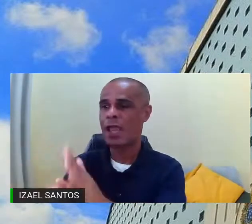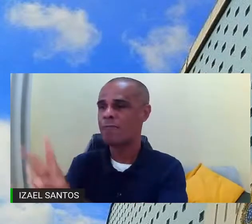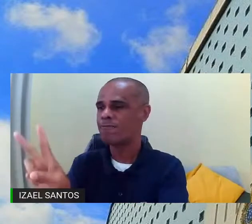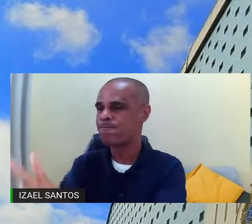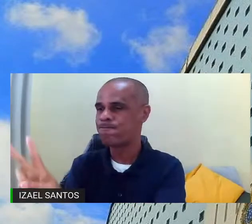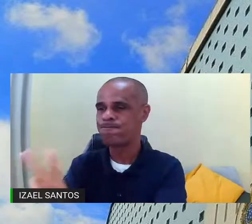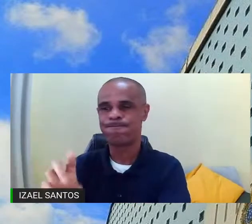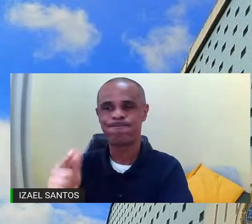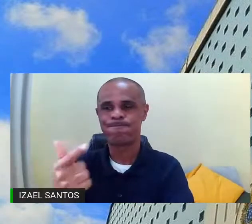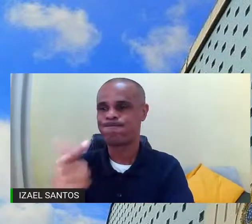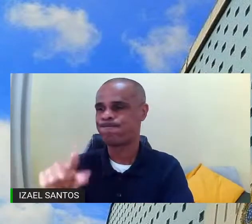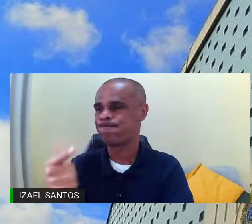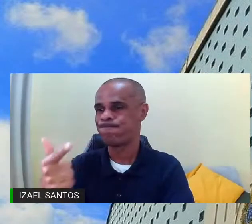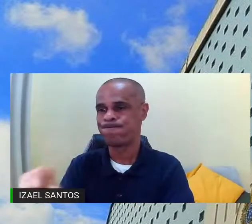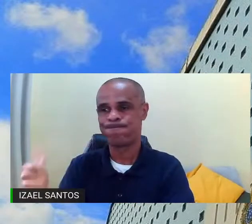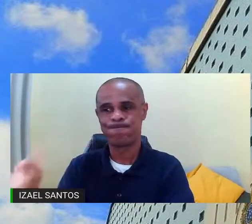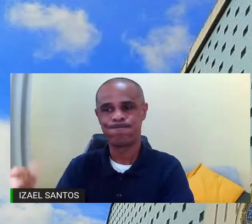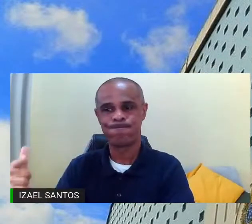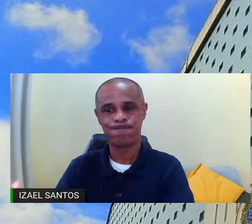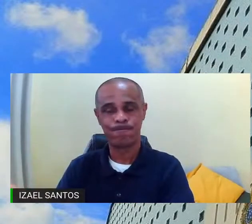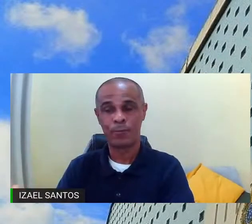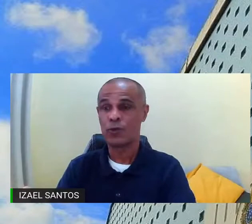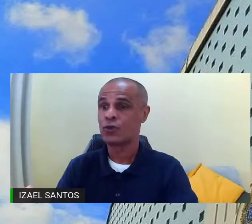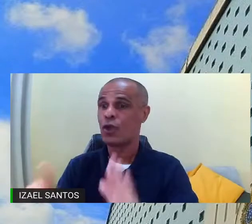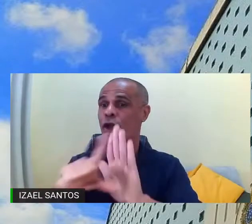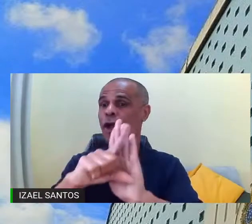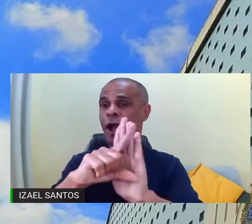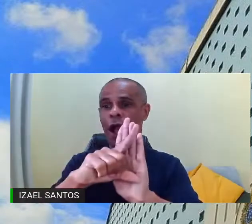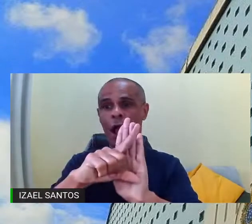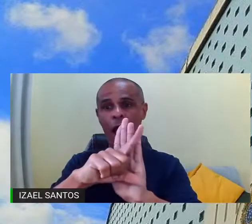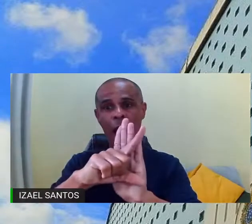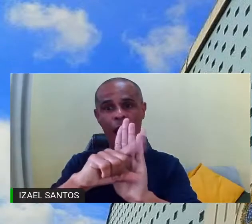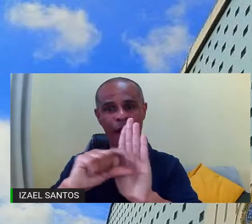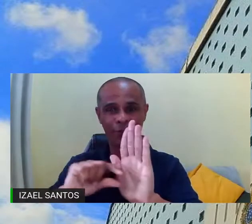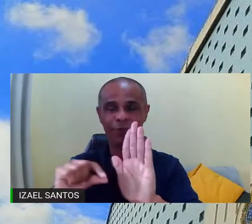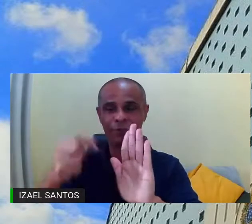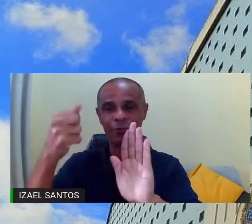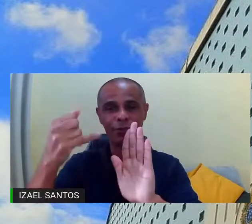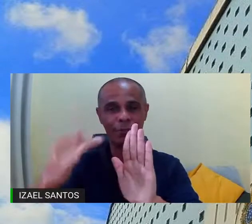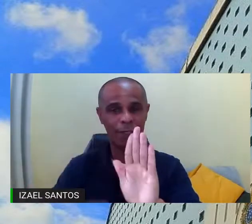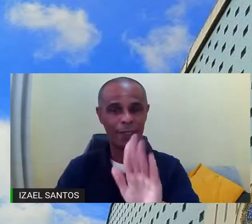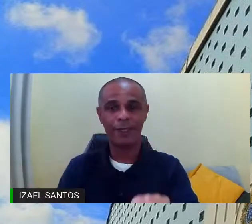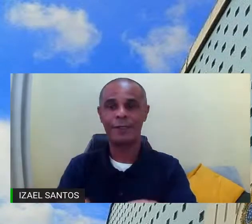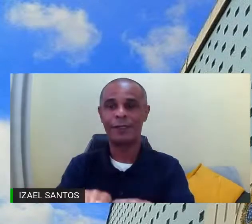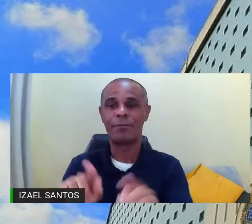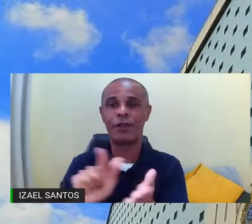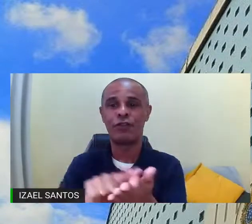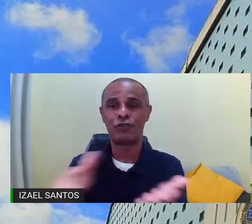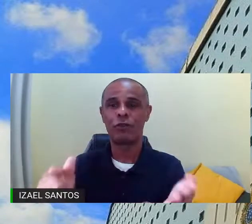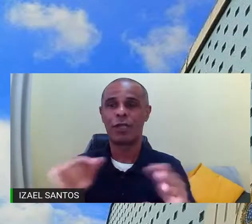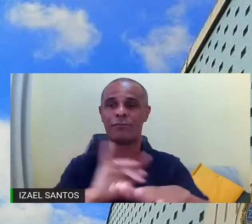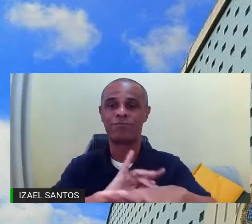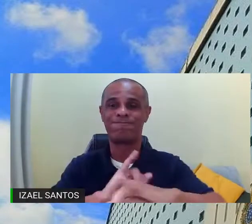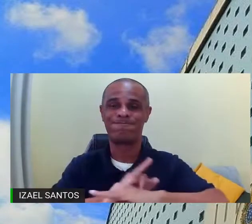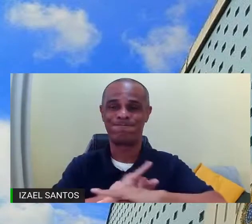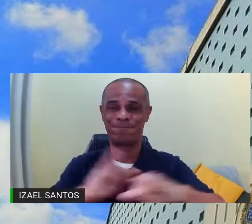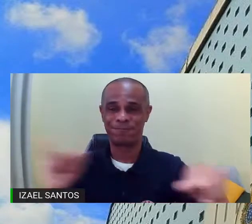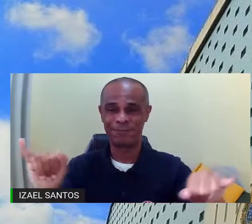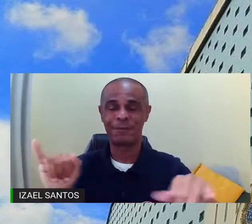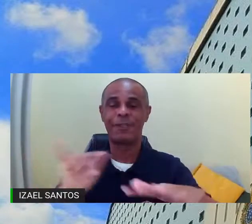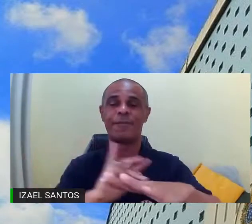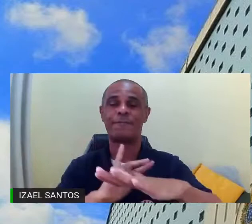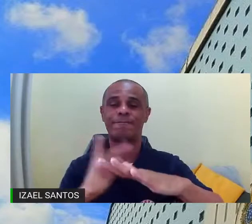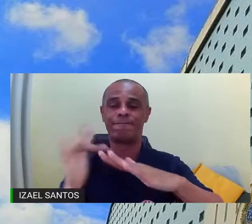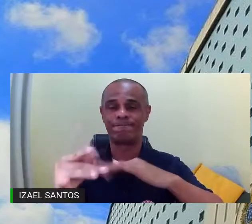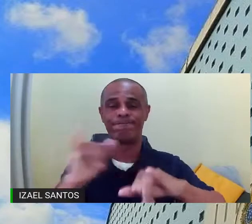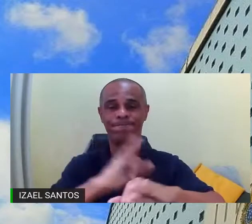apenas citando aqui a Leda Paulani e os fatos que estão todos os dias nos jornais e nas mídias sociais também.